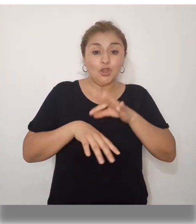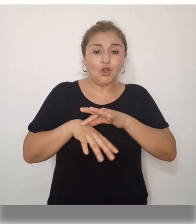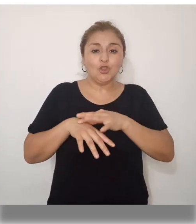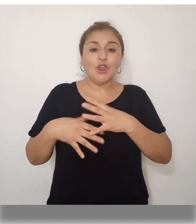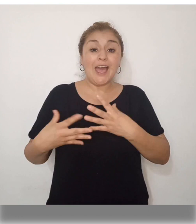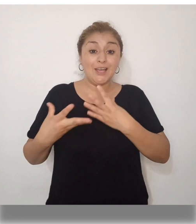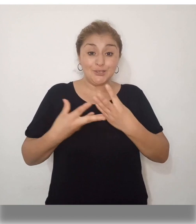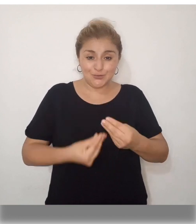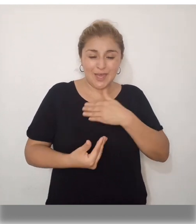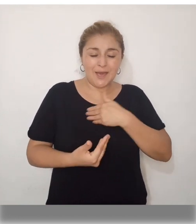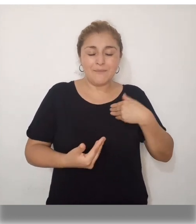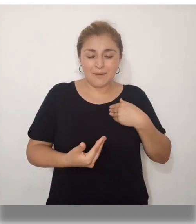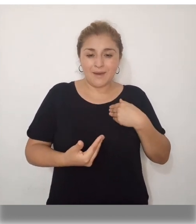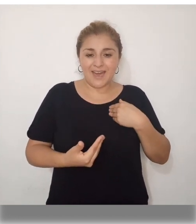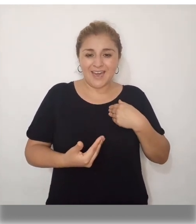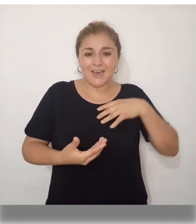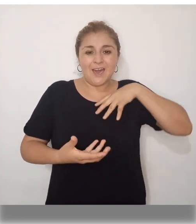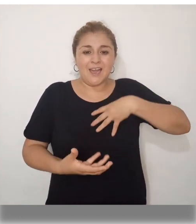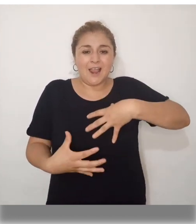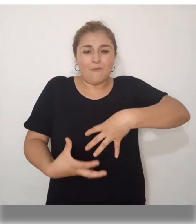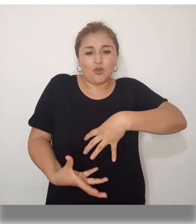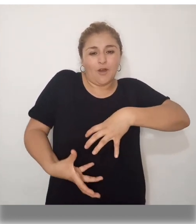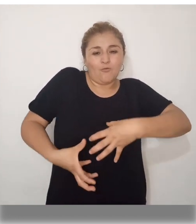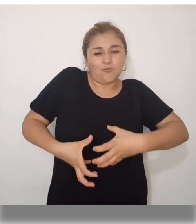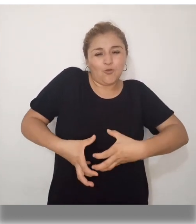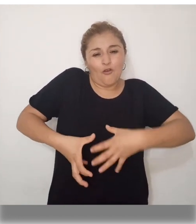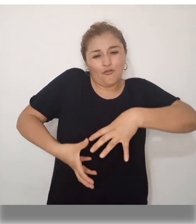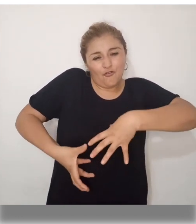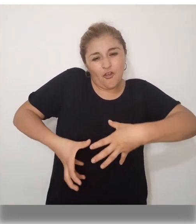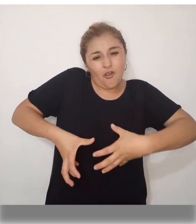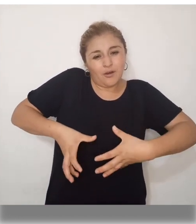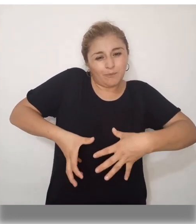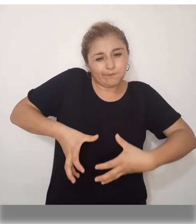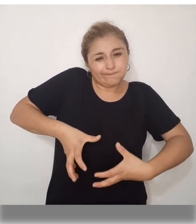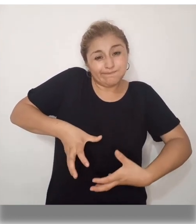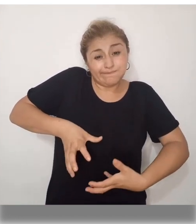ubicarme en la posición adecuada para el alumbramiento